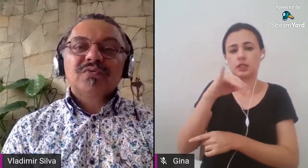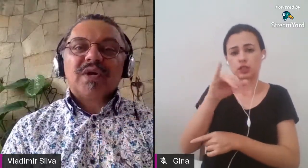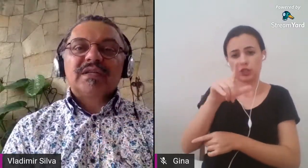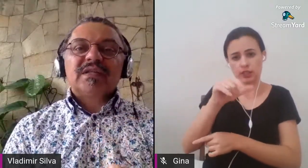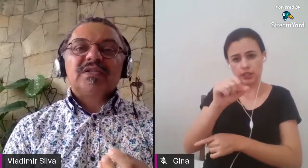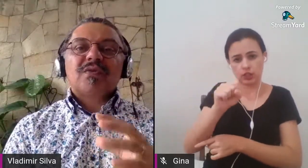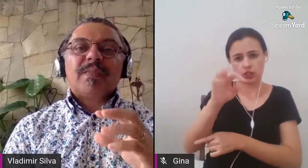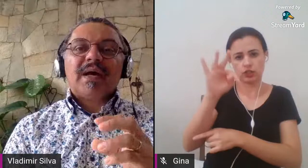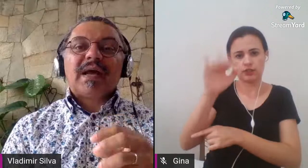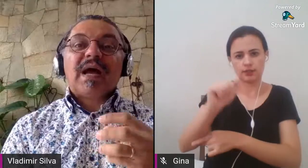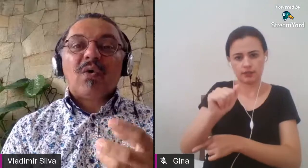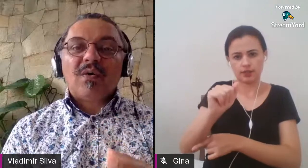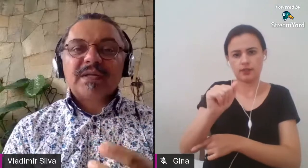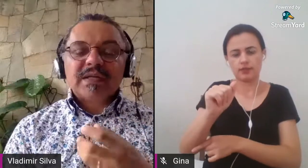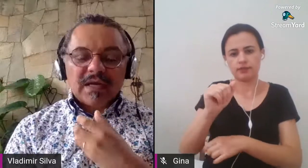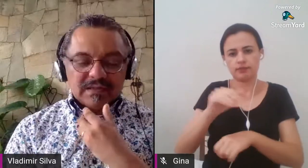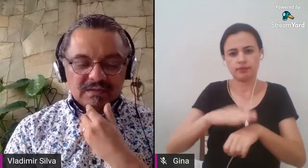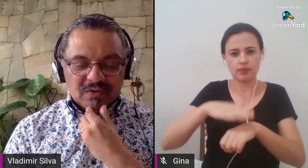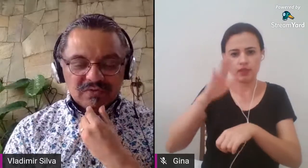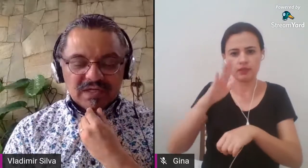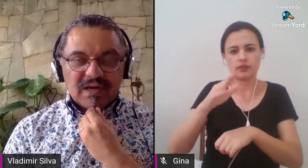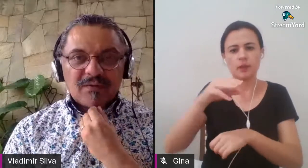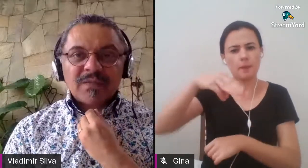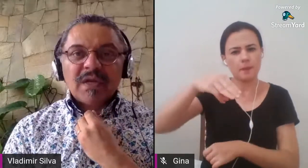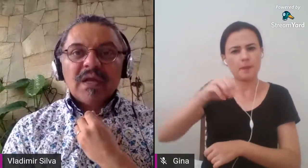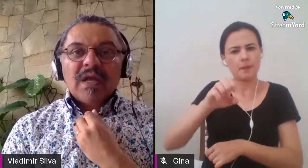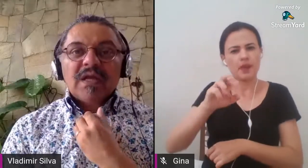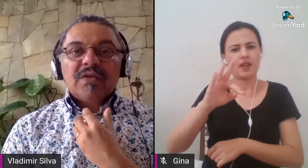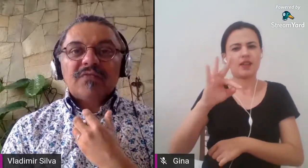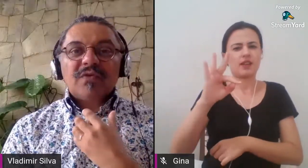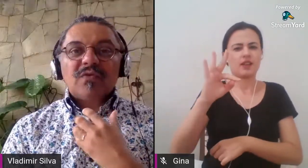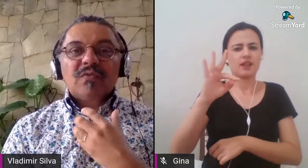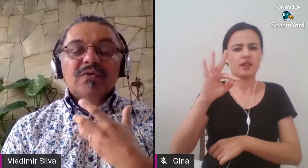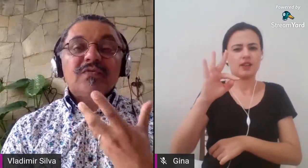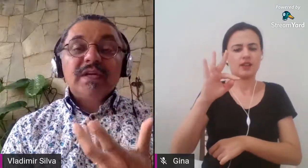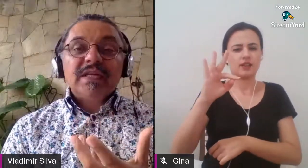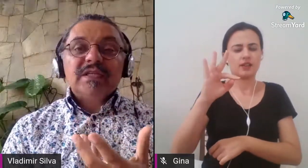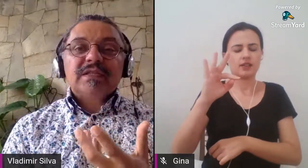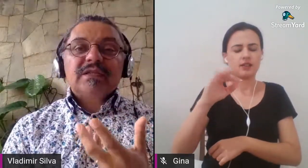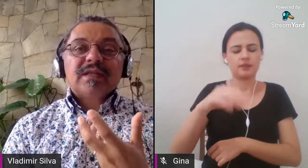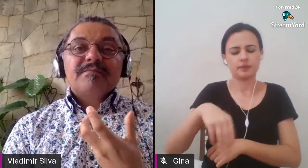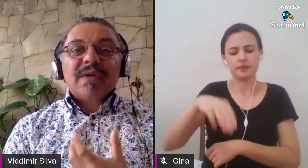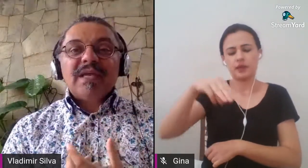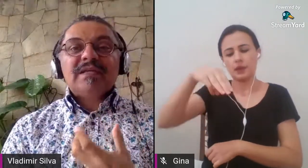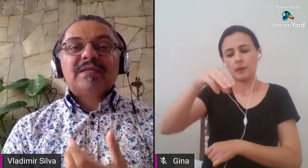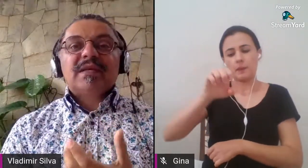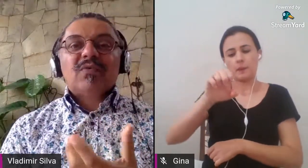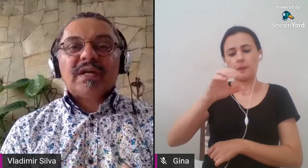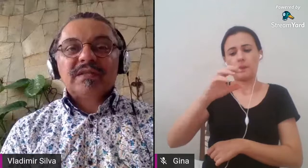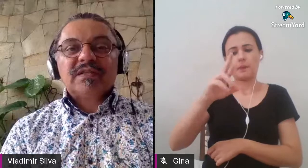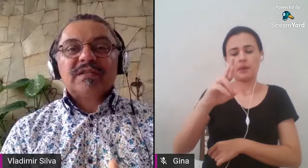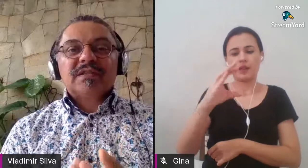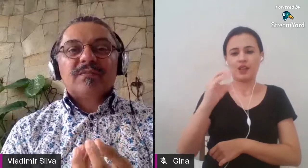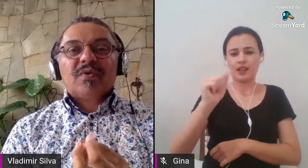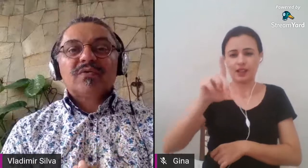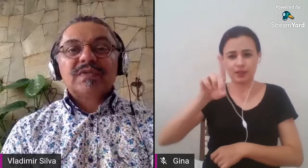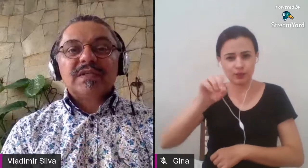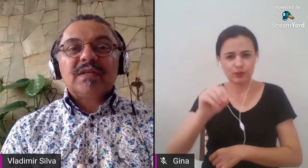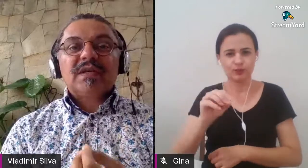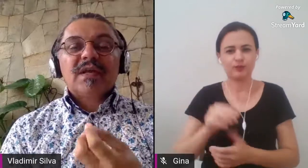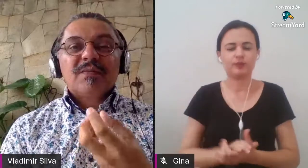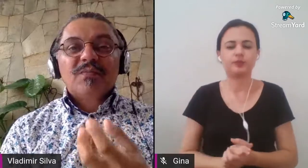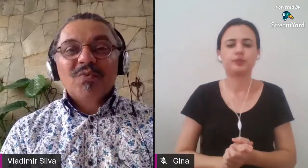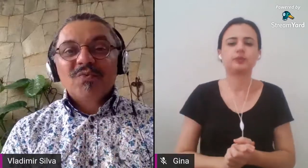para o produto artístico e para a obra de arte de modo geral. E eu fico muito feliz de também ser um artista,